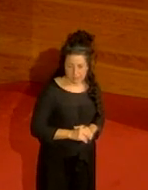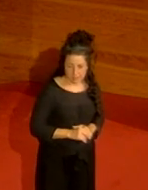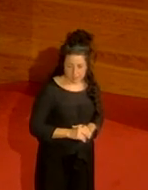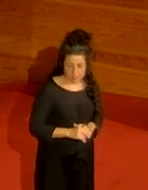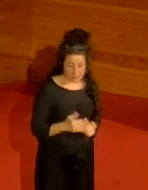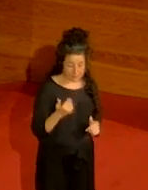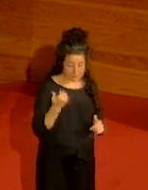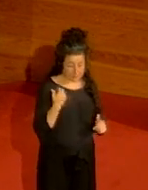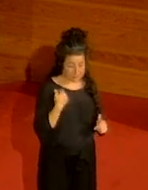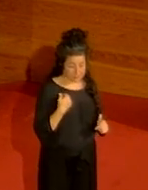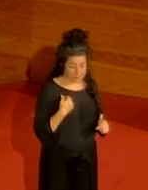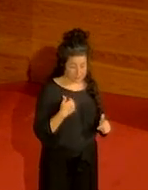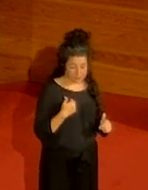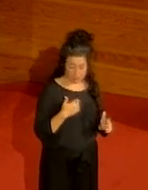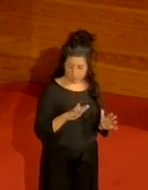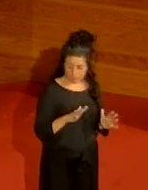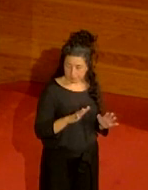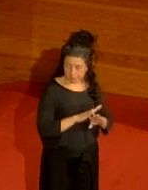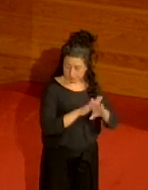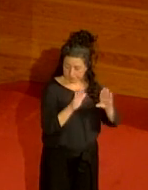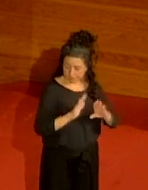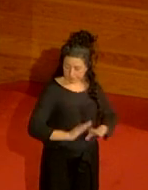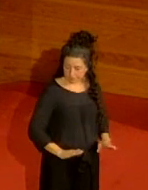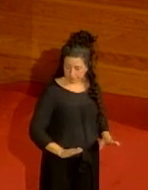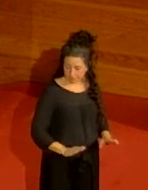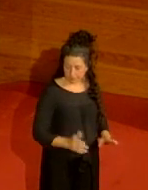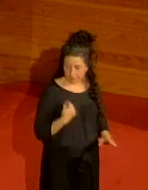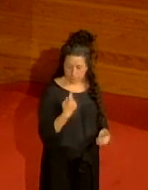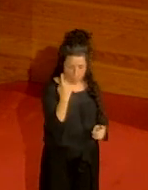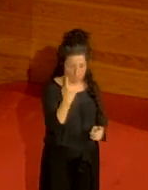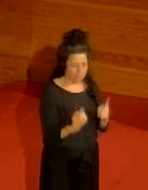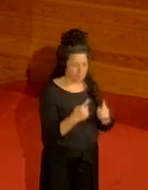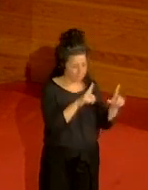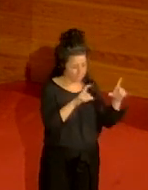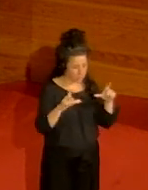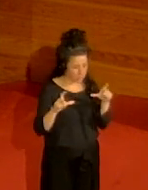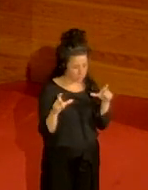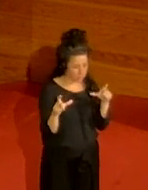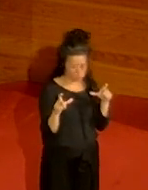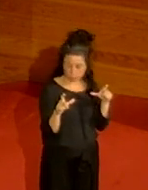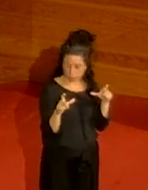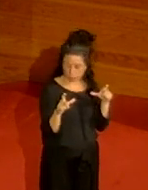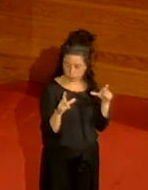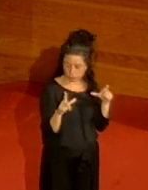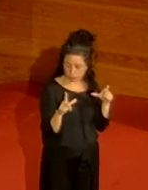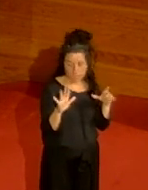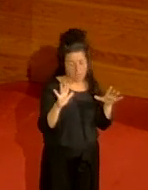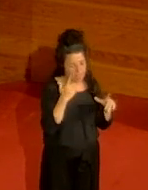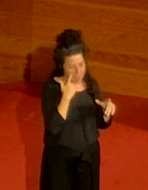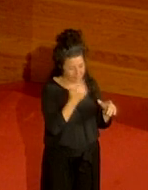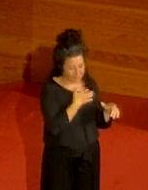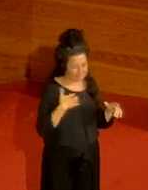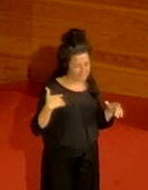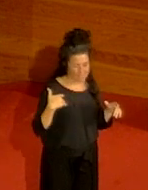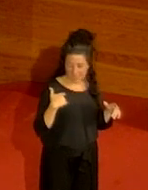y ya para terminar Pues bueno aquí hay unas fotos de de Ah bueno Esto les